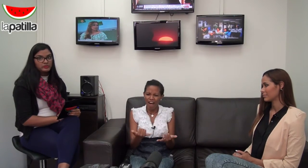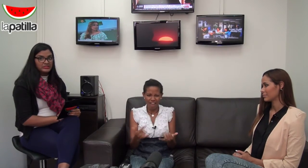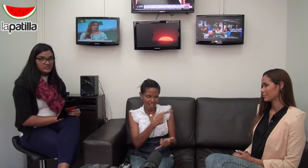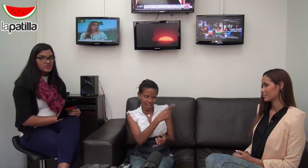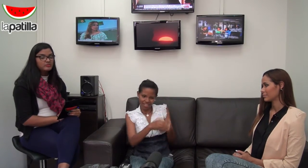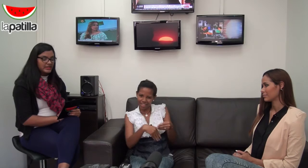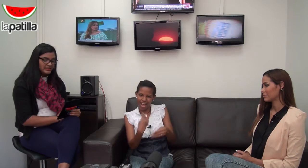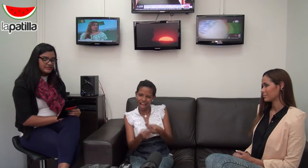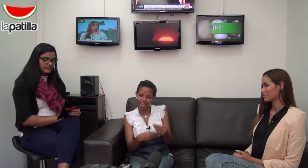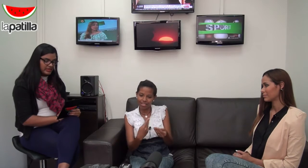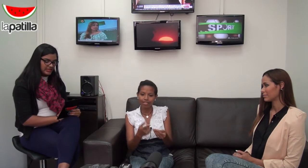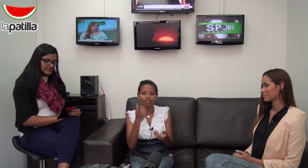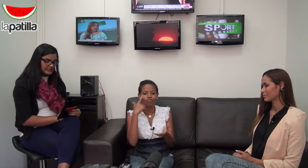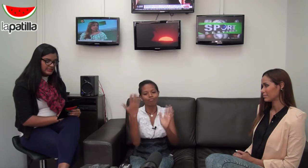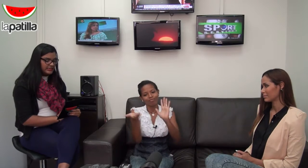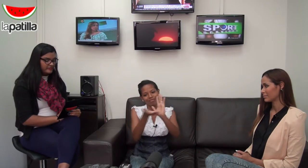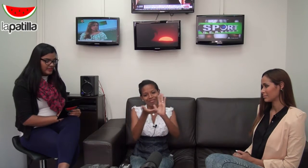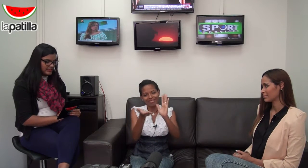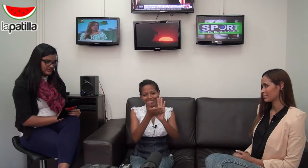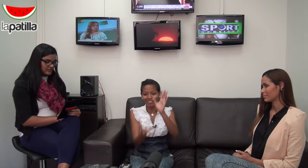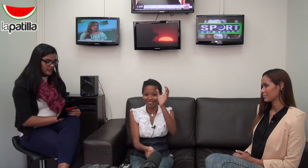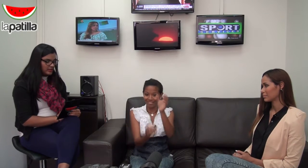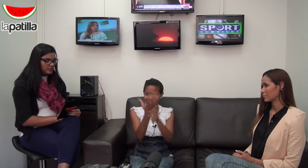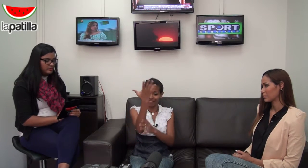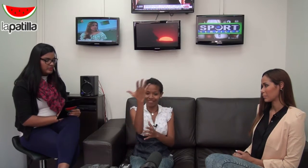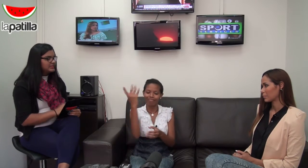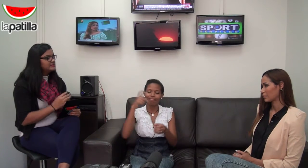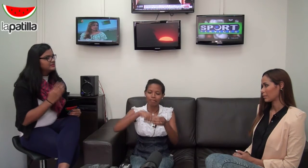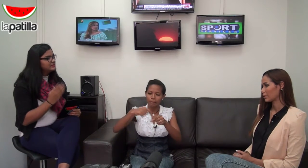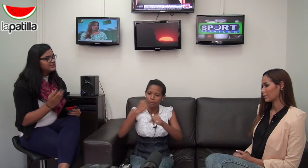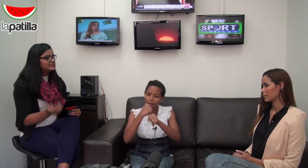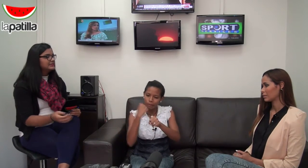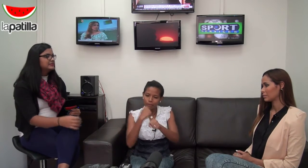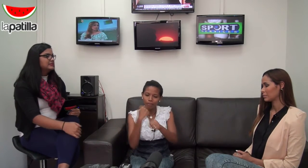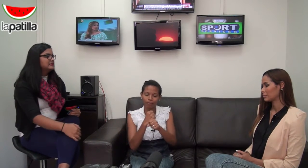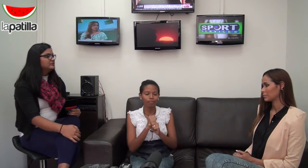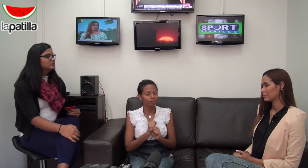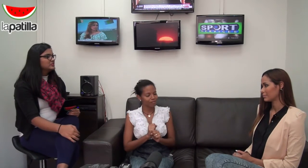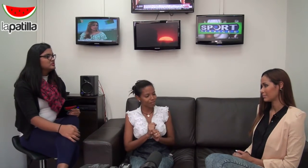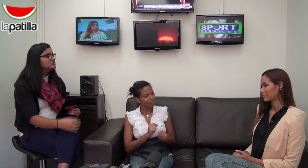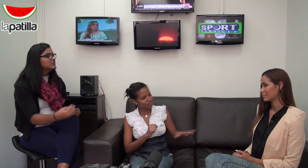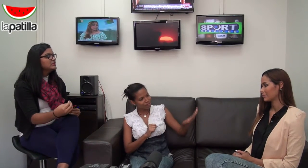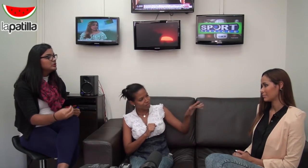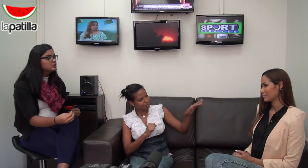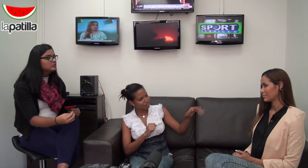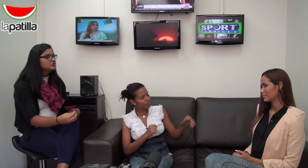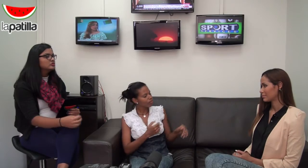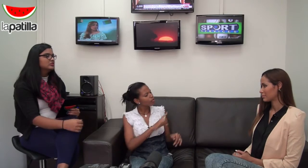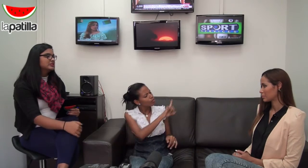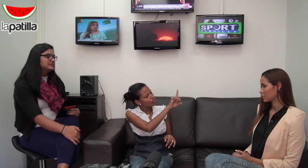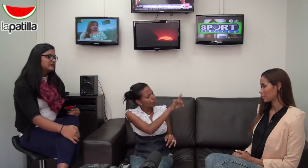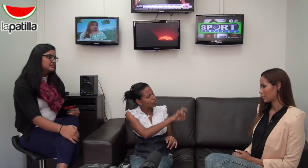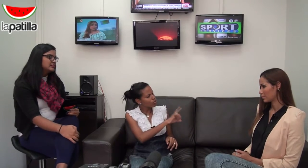Fundación Vanessa Peretti. Vanessa, ¿nos podrías decir de qué trata esta fundación y cómo surgió esta idea?